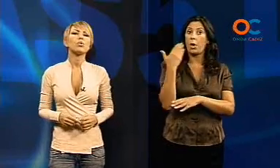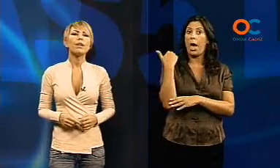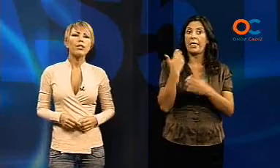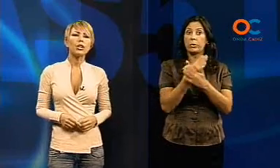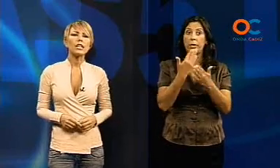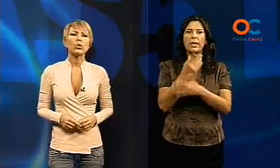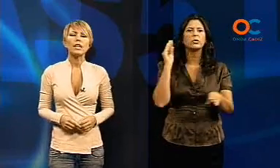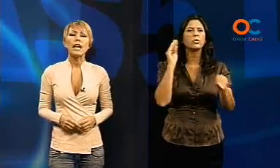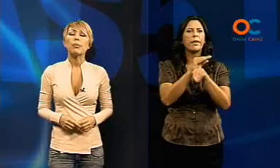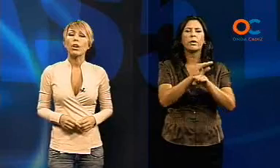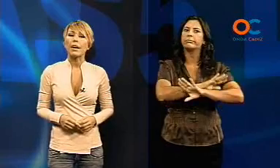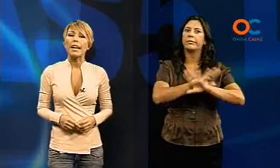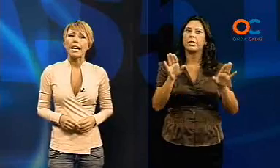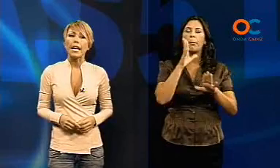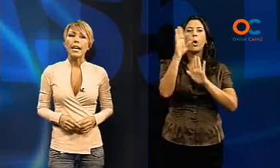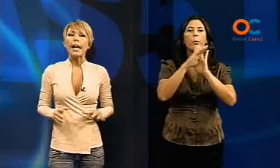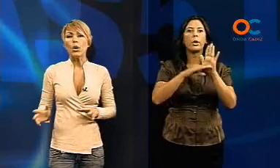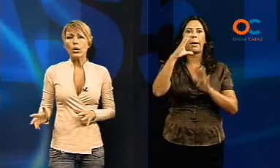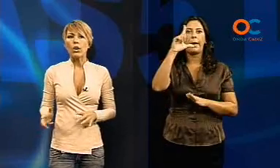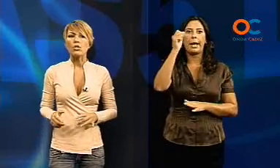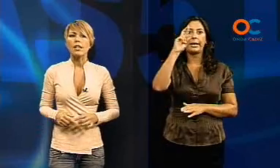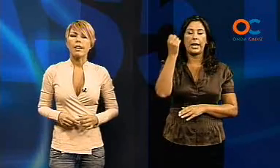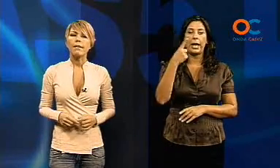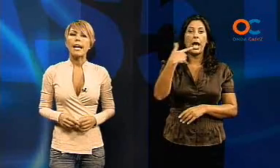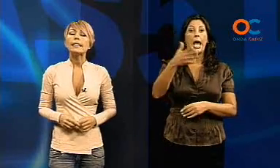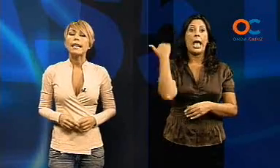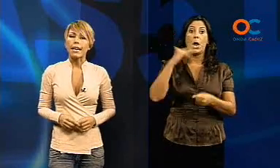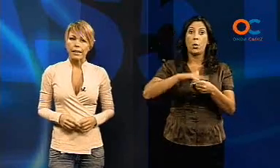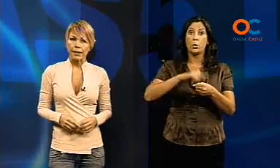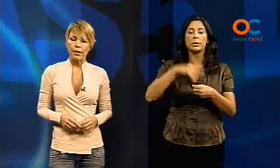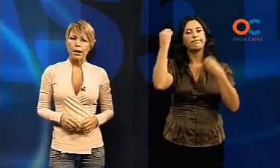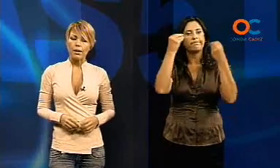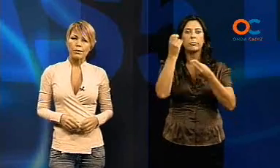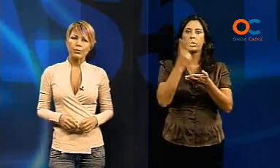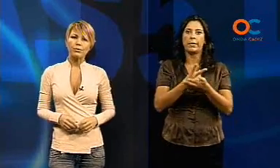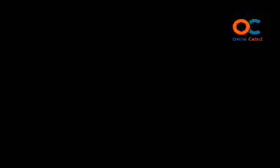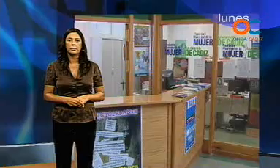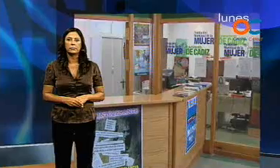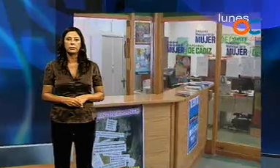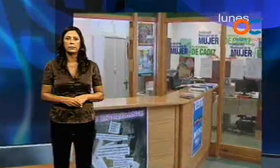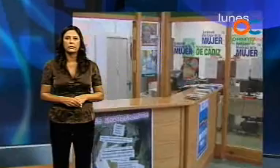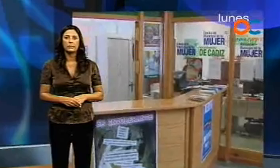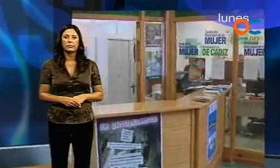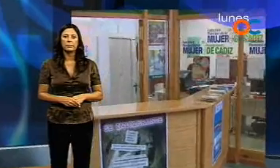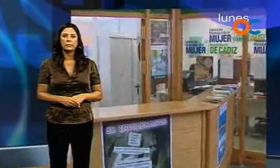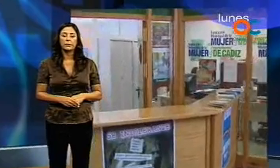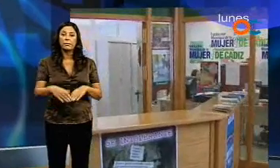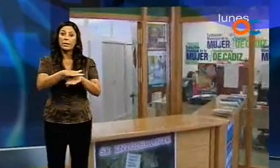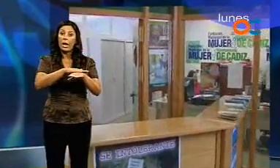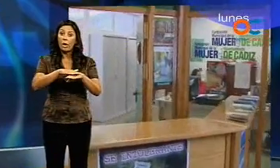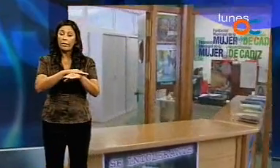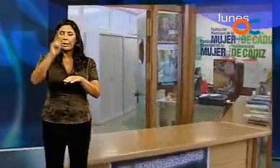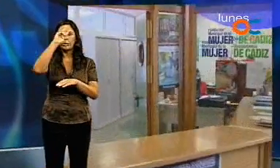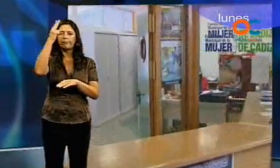la subvención que sostiene el programa Clara. El lunes consideraba esta negativa inicial. El gobierno da un